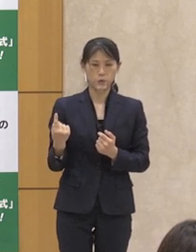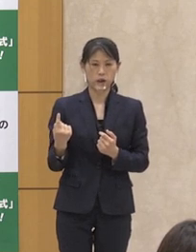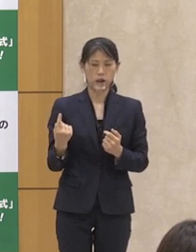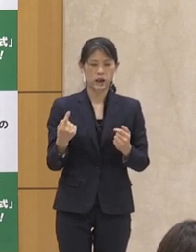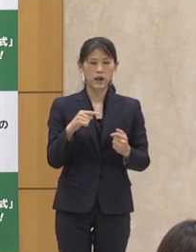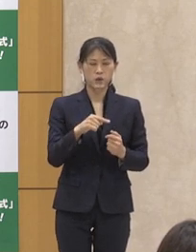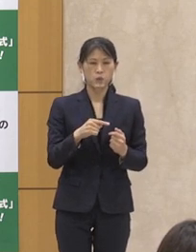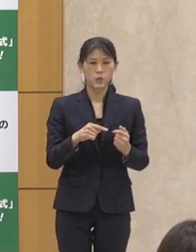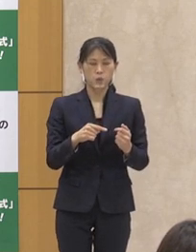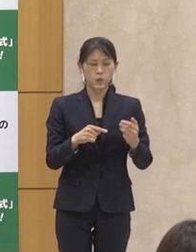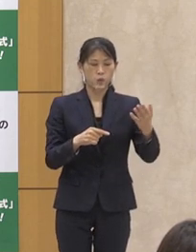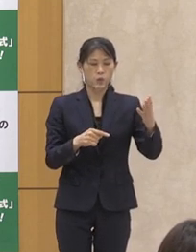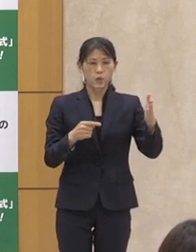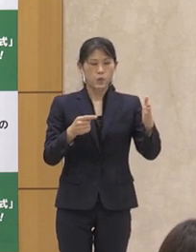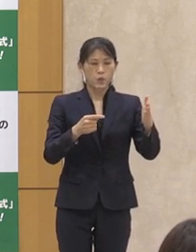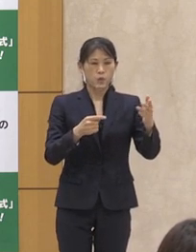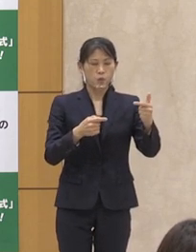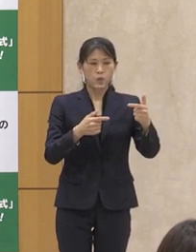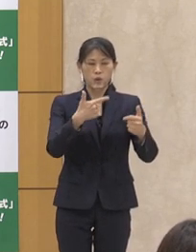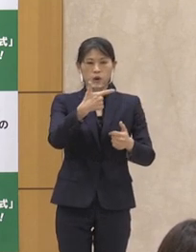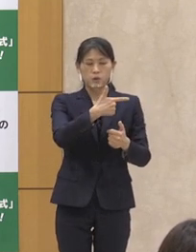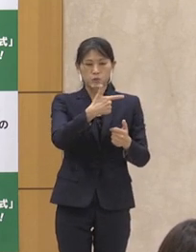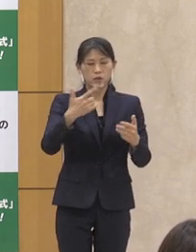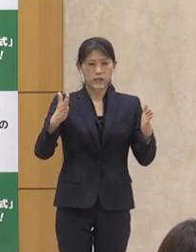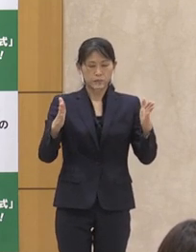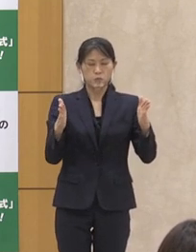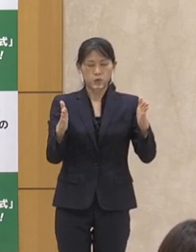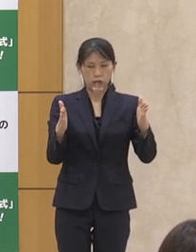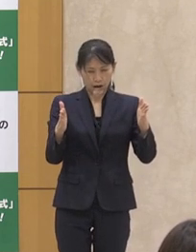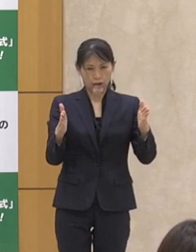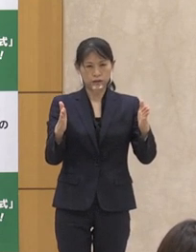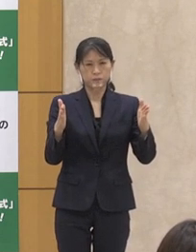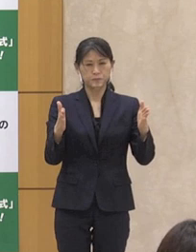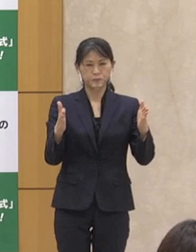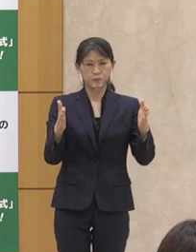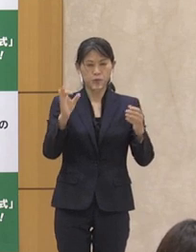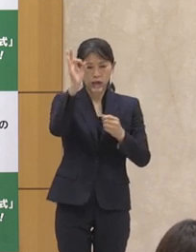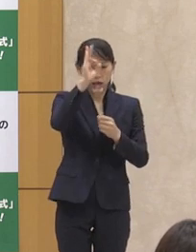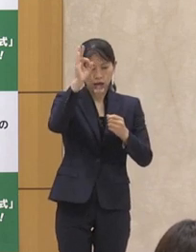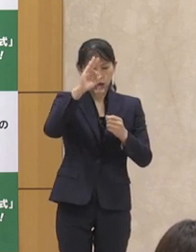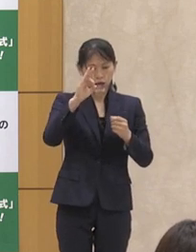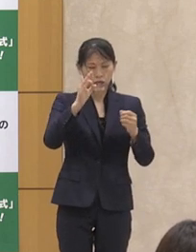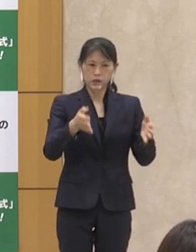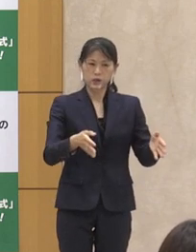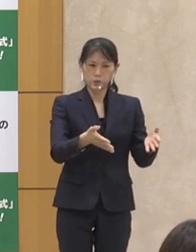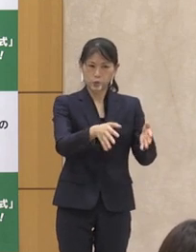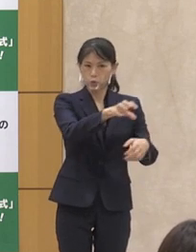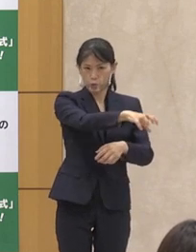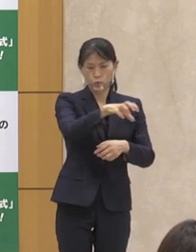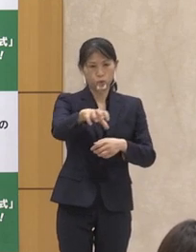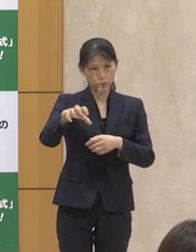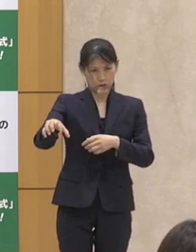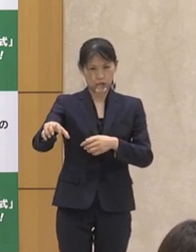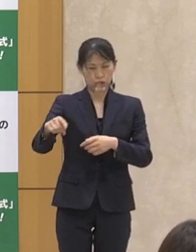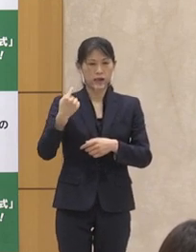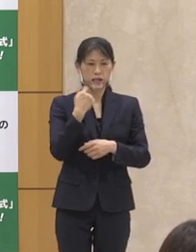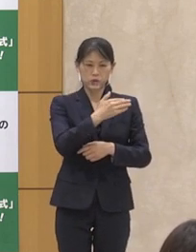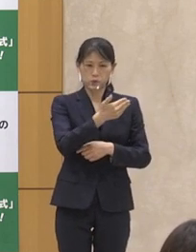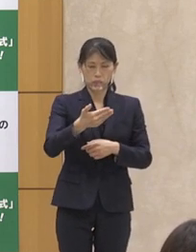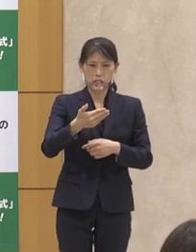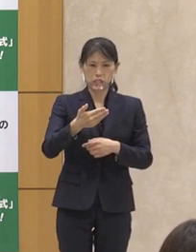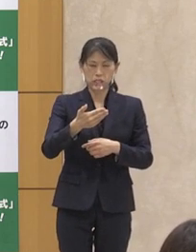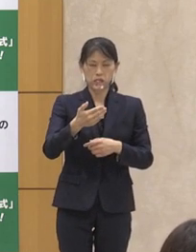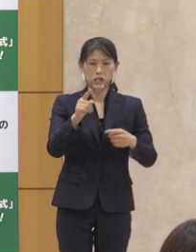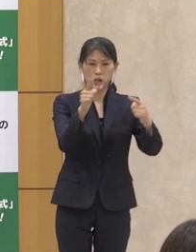間の人の流れとして、観光施設では立林公園の来場者数